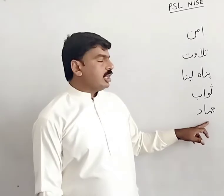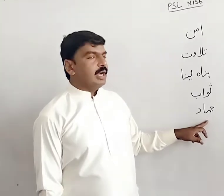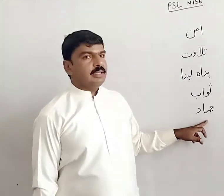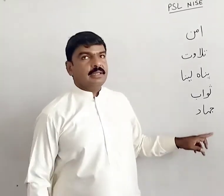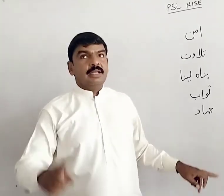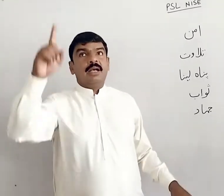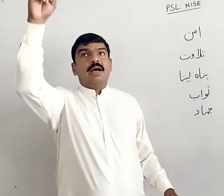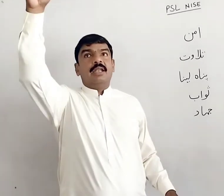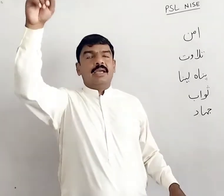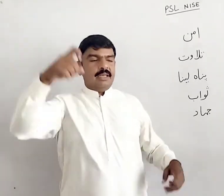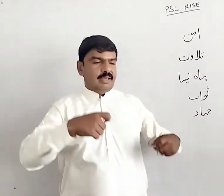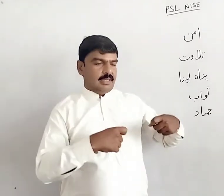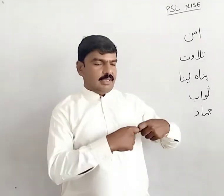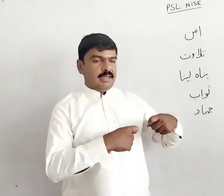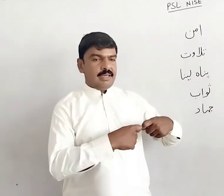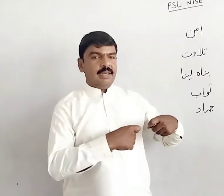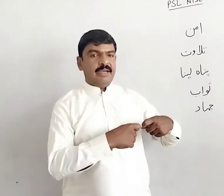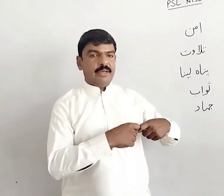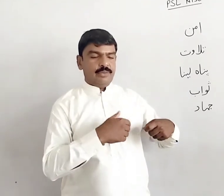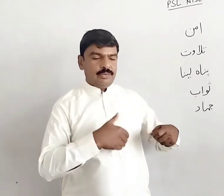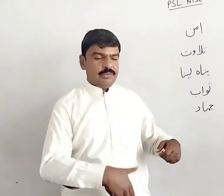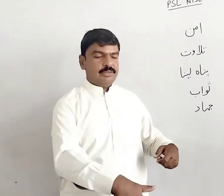جہاد، اللہ کے لیے لڑنے